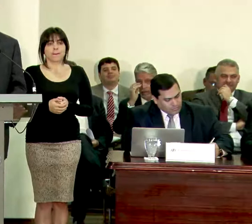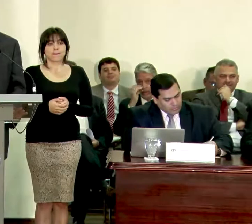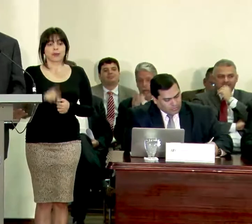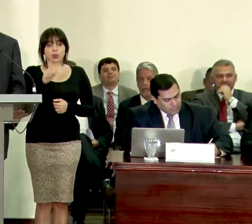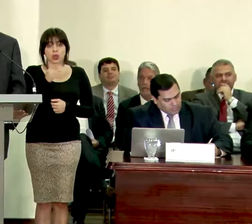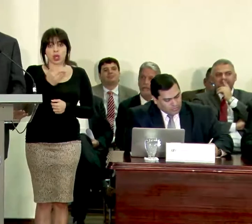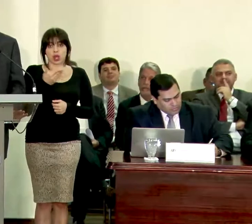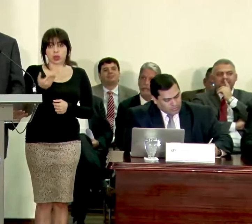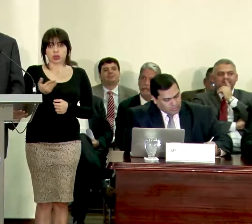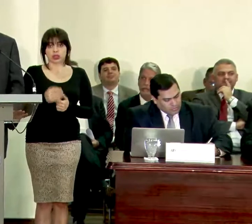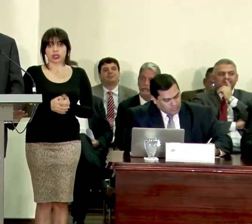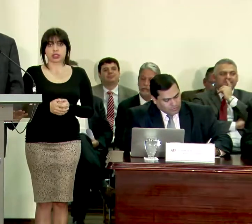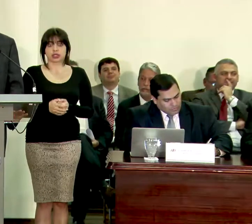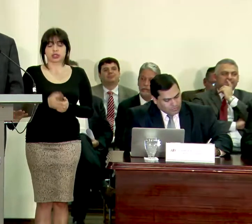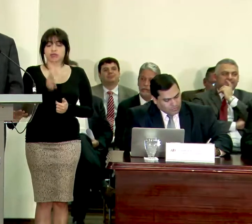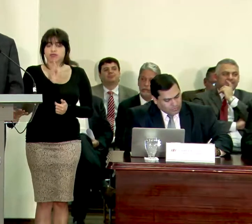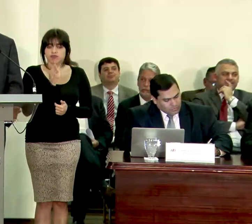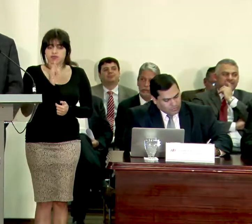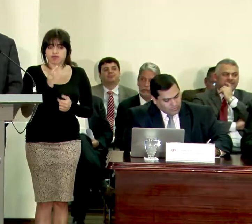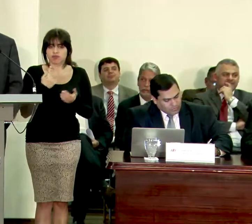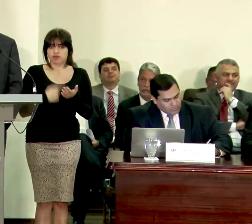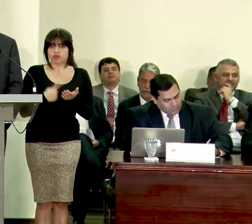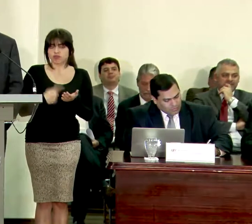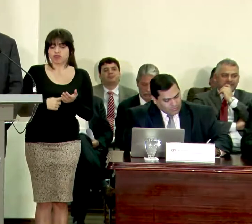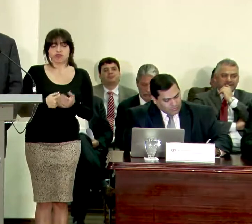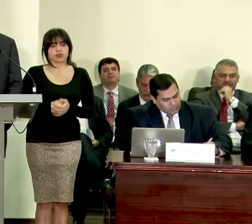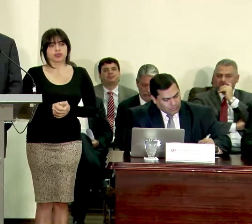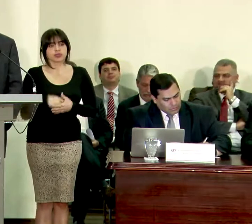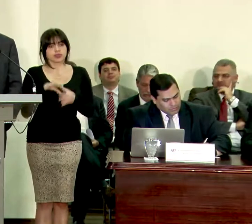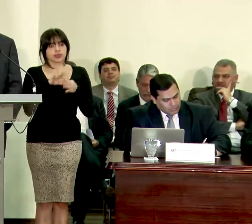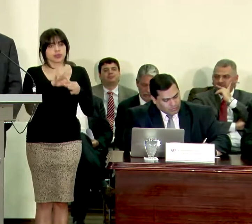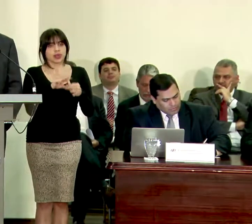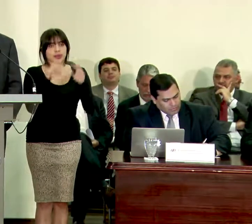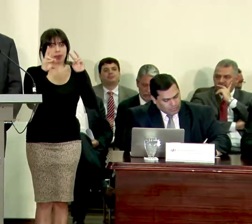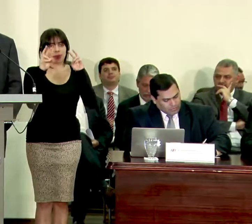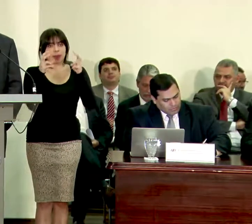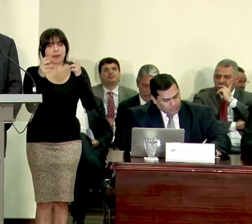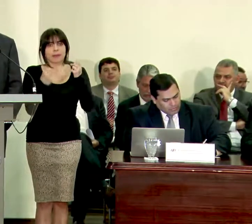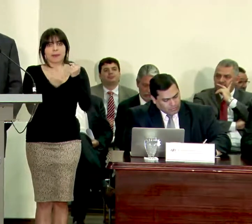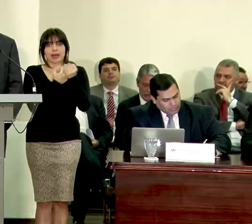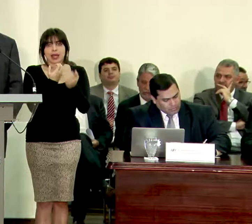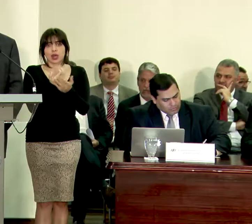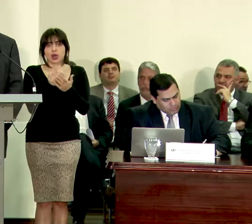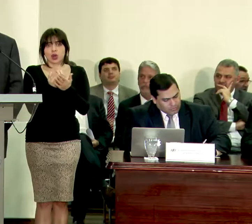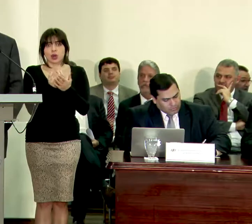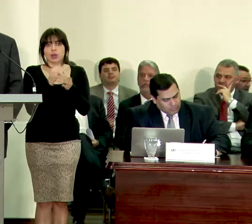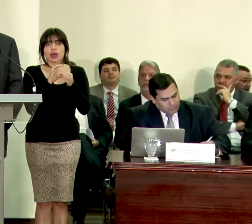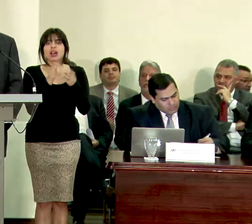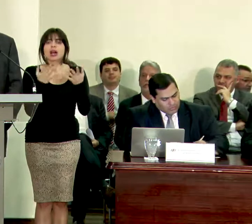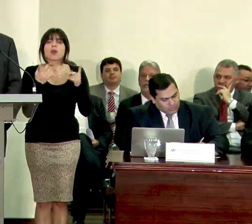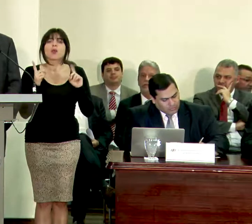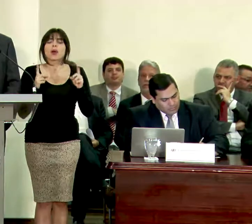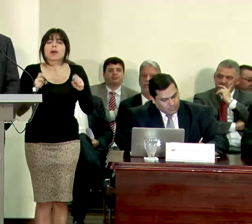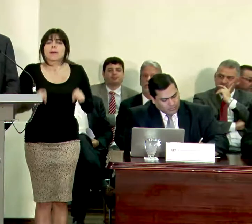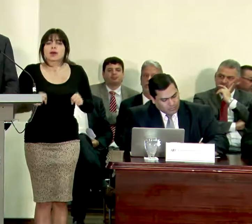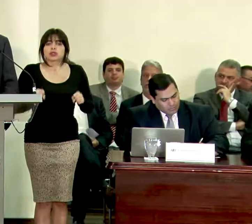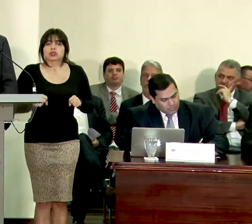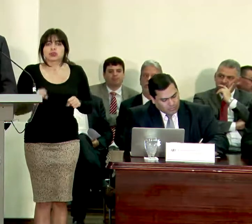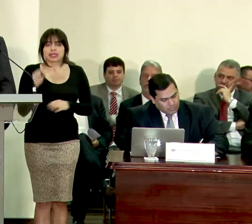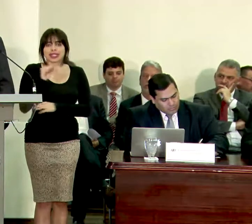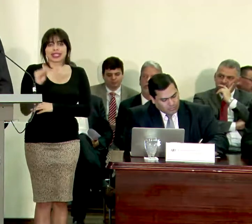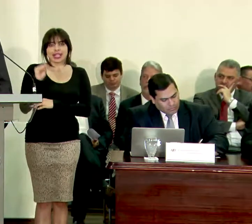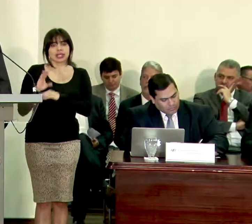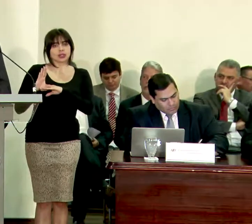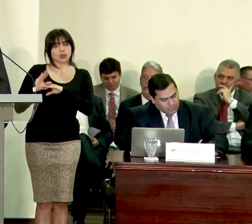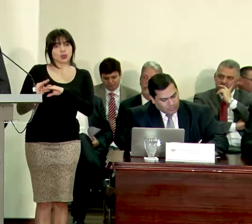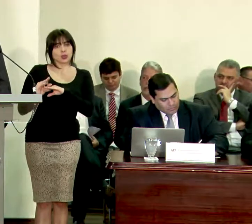Una de las cosas que se habla en el tema de impulsar la economía es la posibilidad de disminuir la tasa de